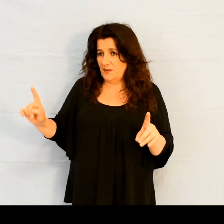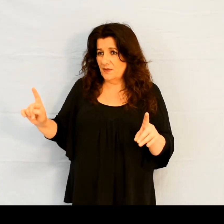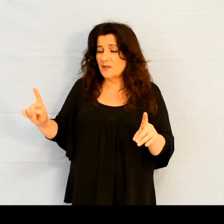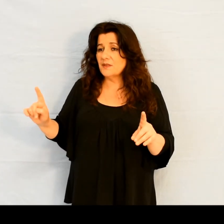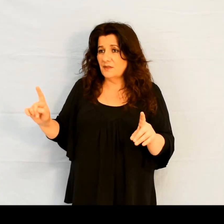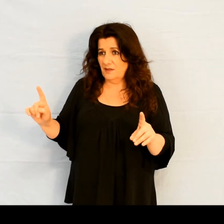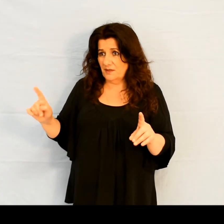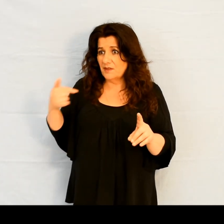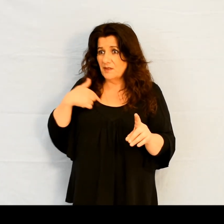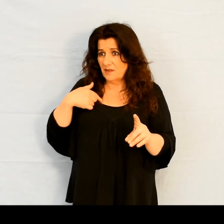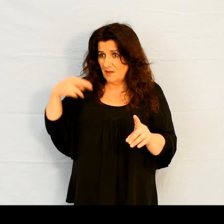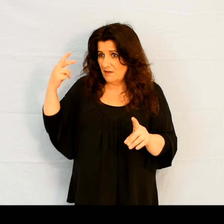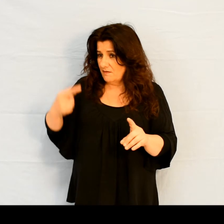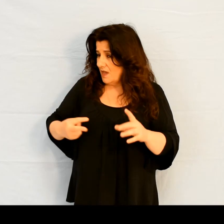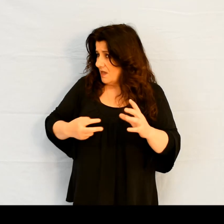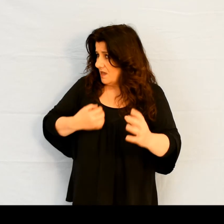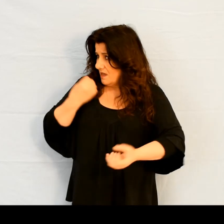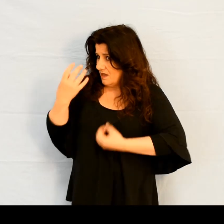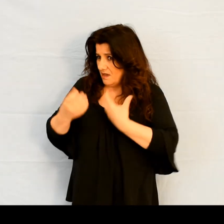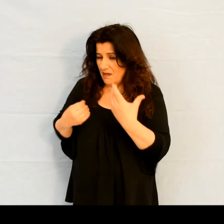Je les ai dispersés parmi les nations.